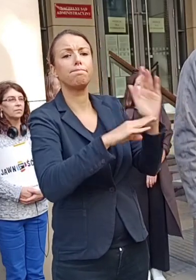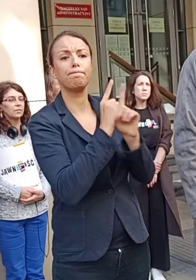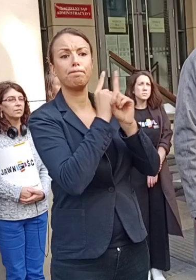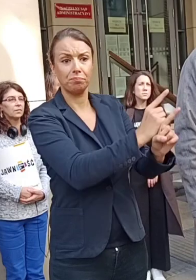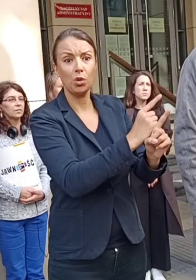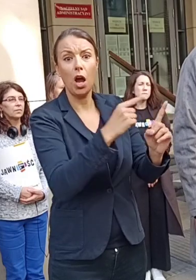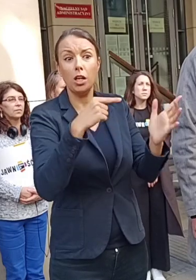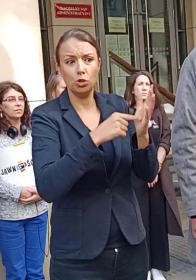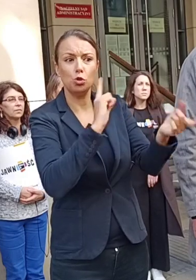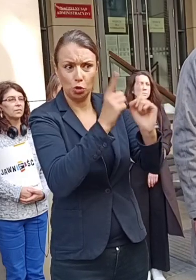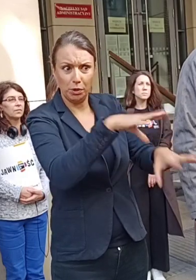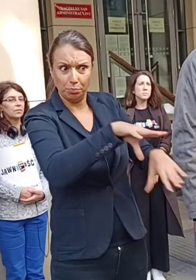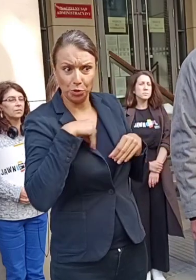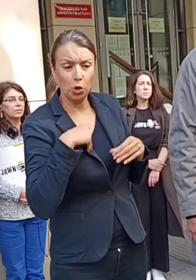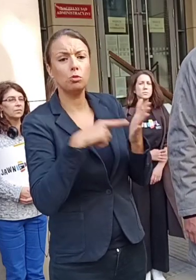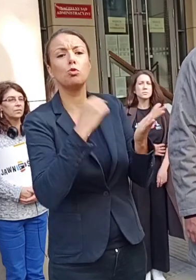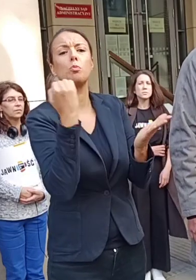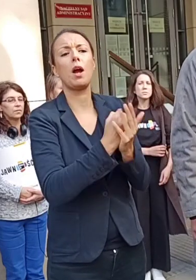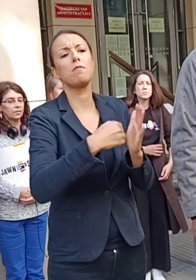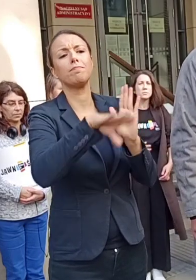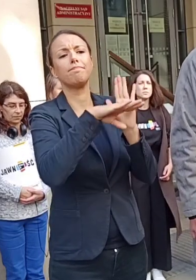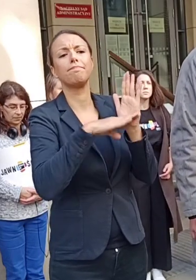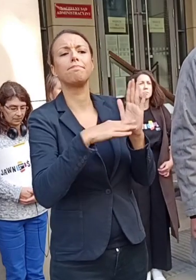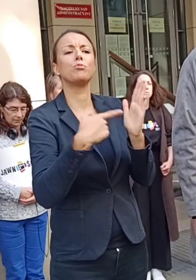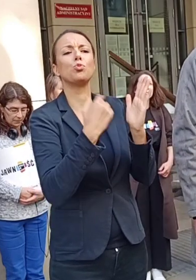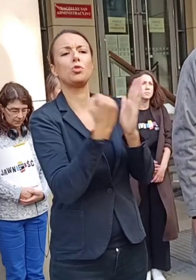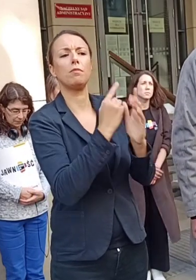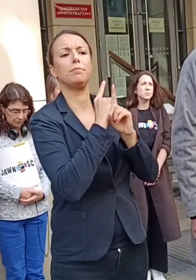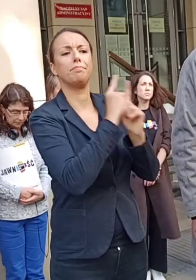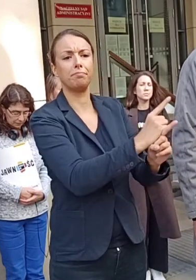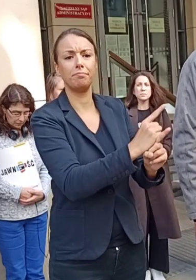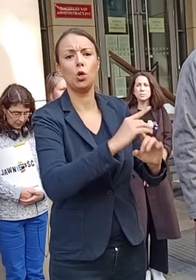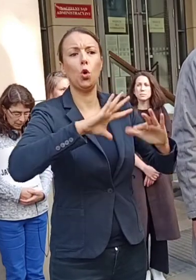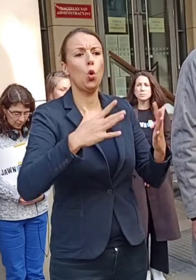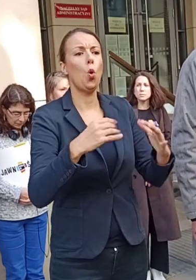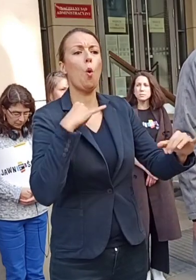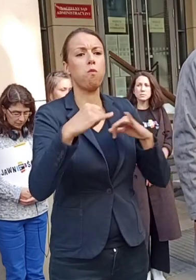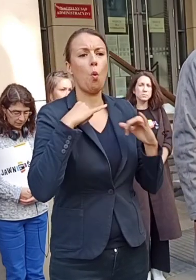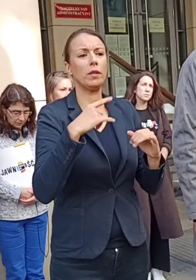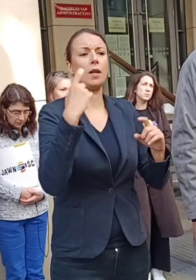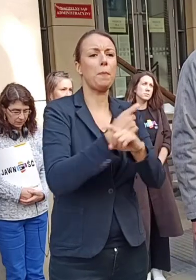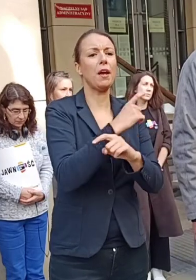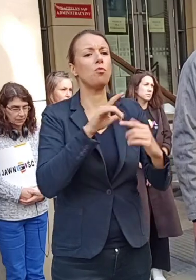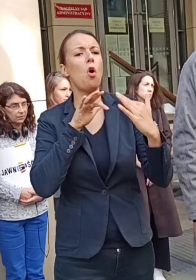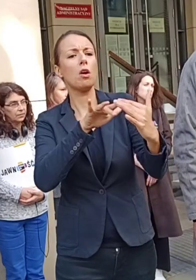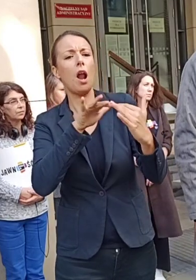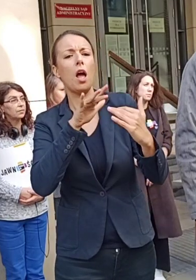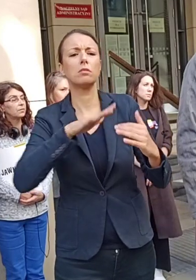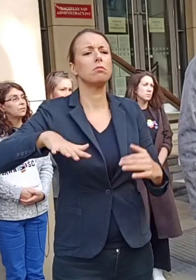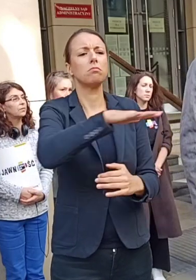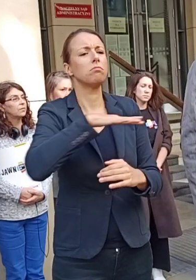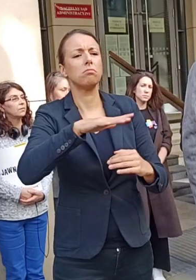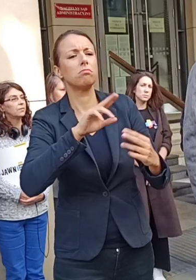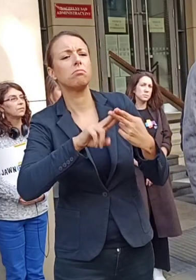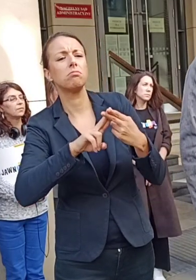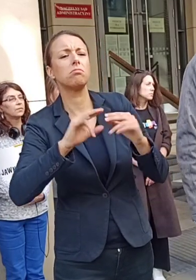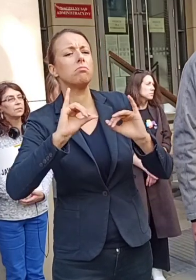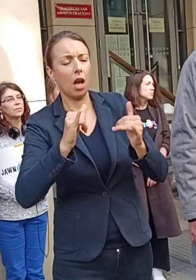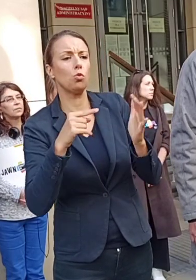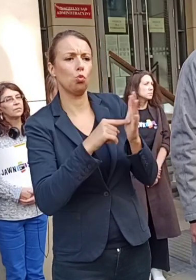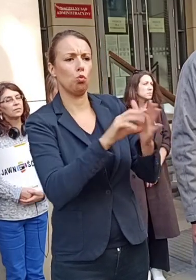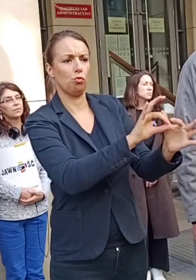tego, jakie są relacje pomiędzy władzami czy władzami państwa. Jakie właśnie, czego się spodziewacie, to może być w